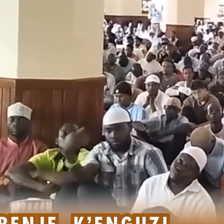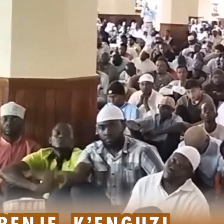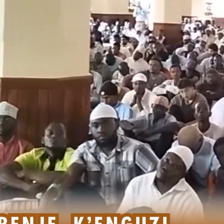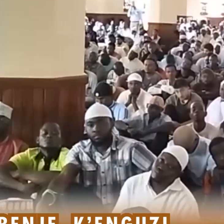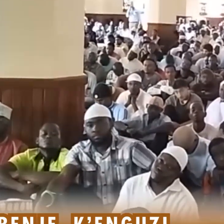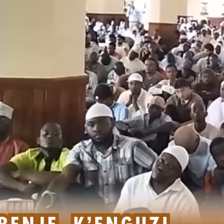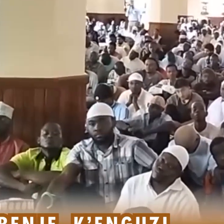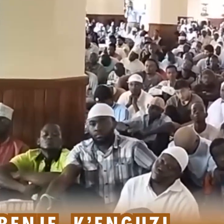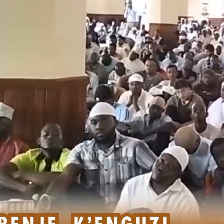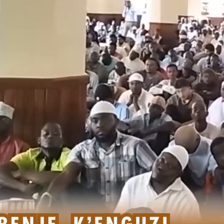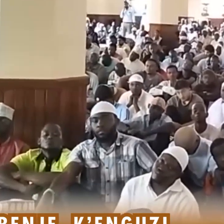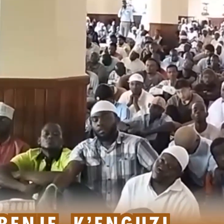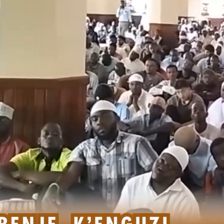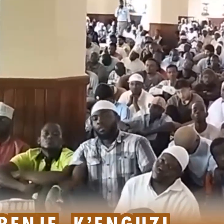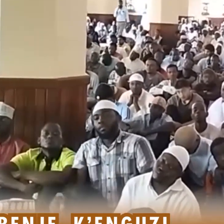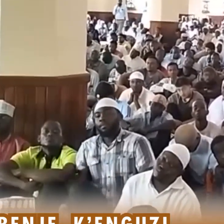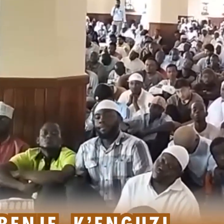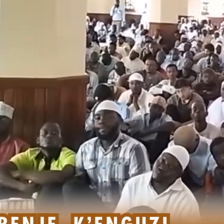عباد الله